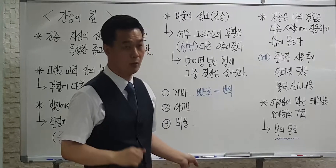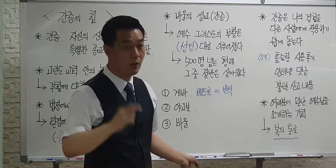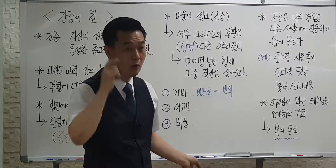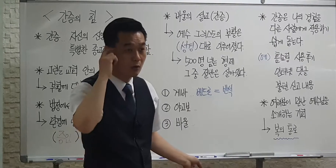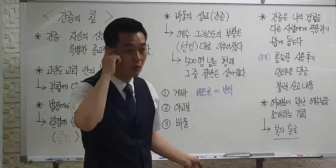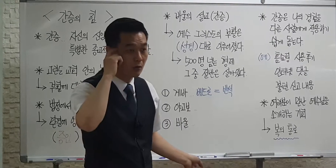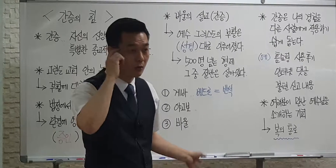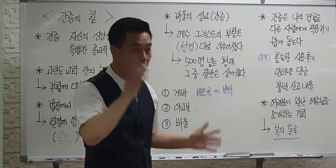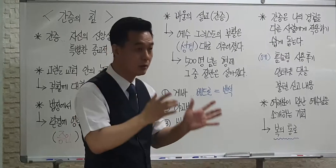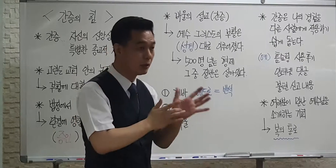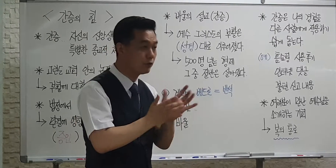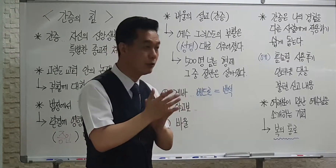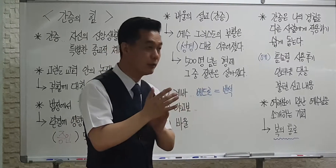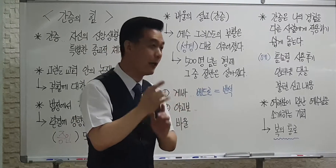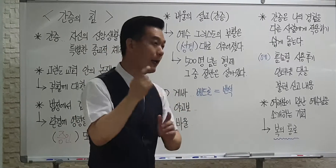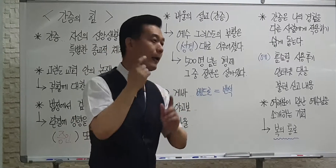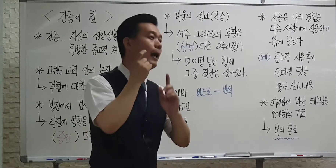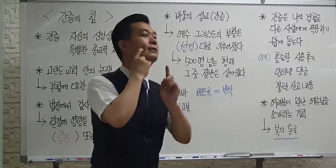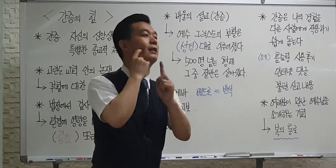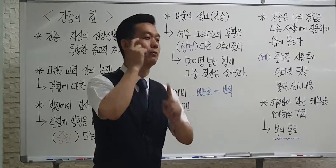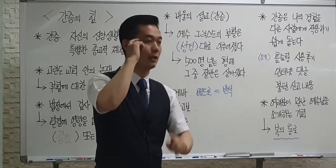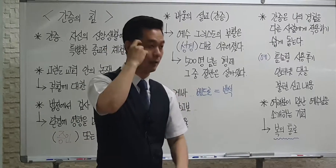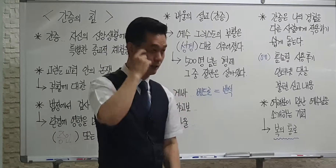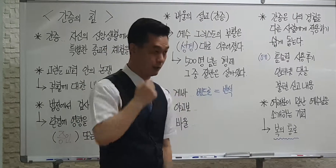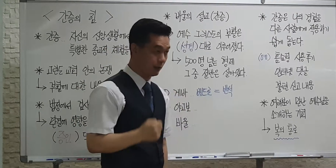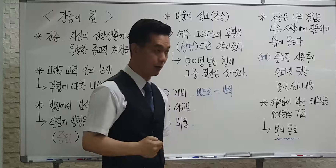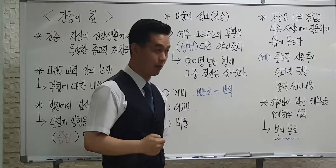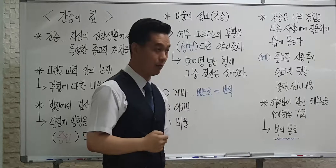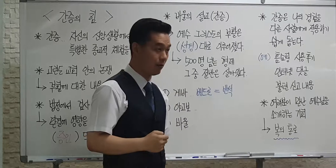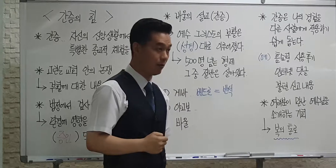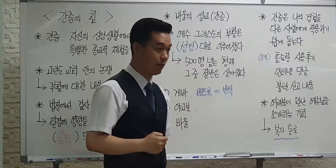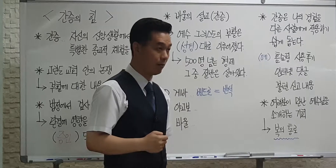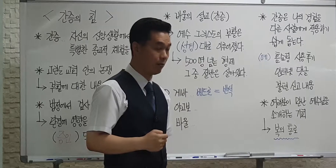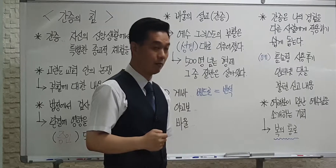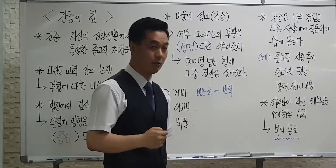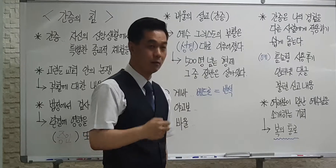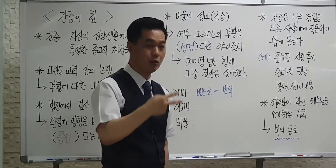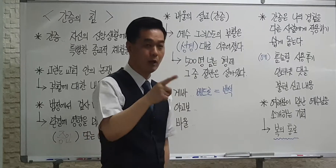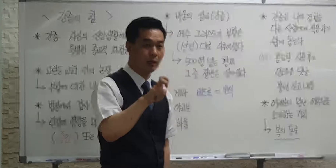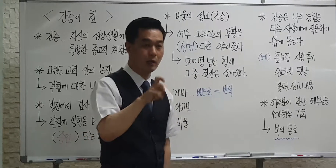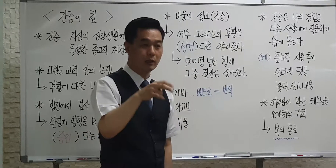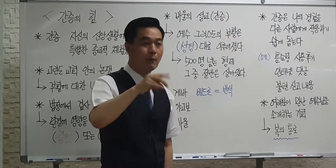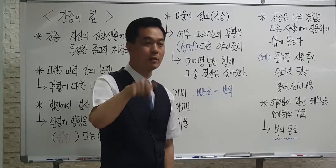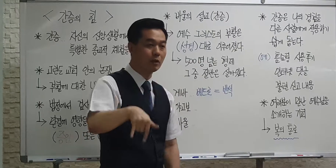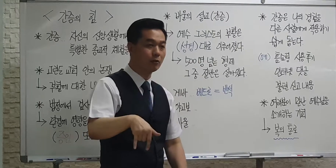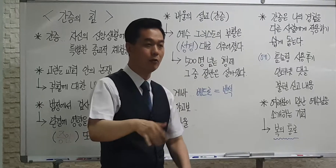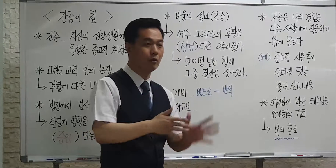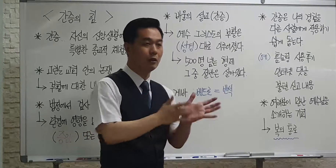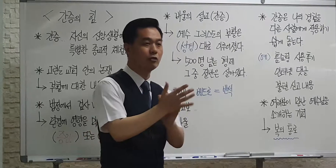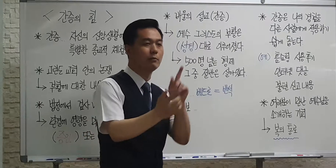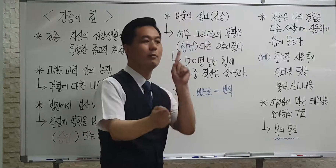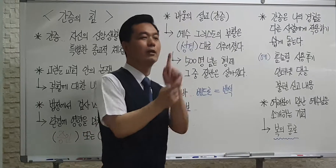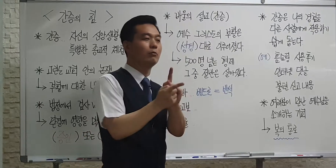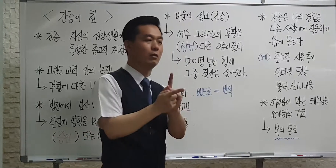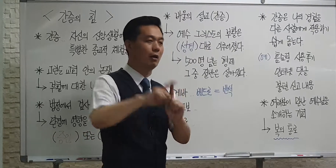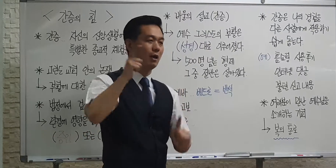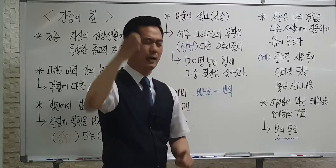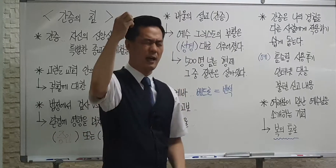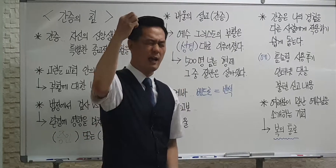왜요? 예수는 가짜라고 생각을 했으니까. 그런데 담의 세계에서 예수님을 만납니다.